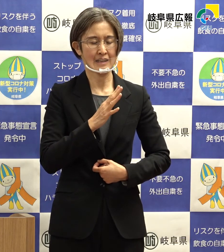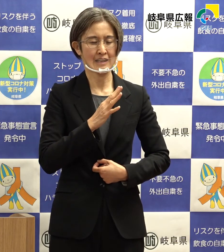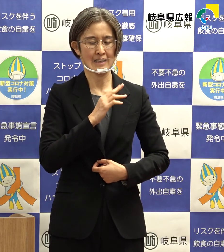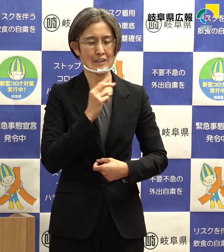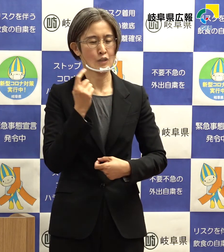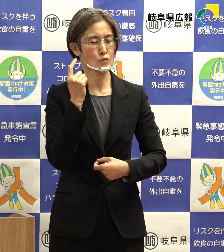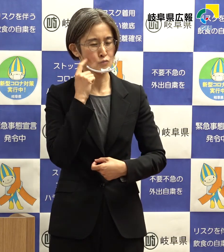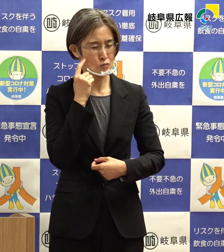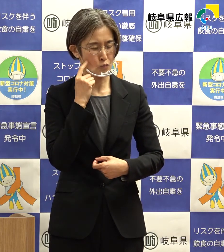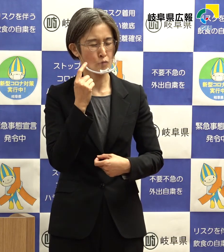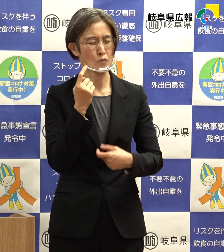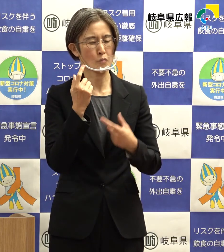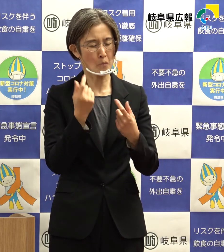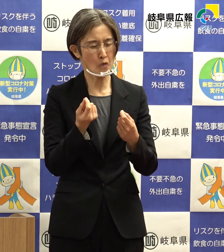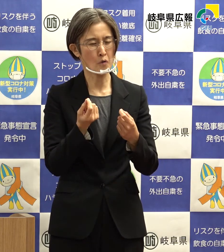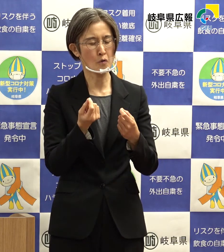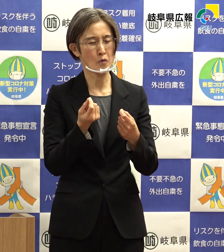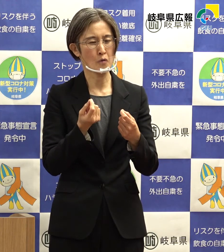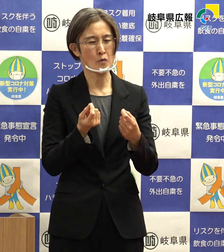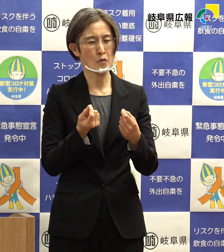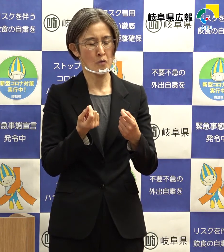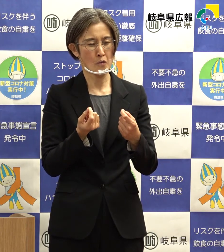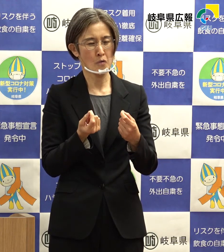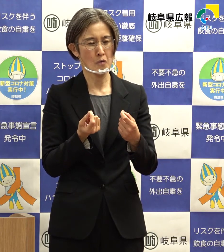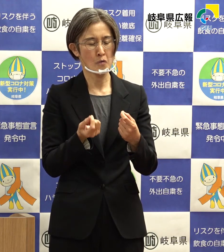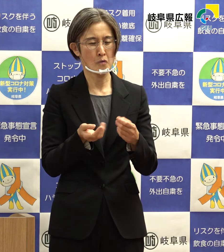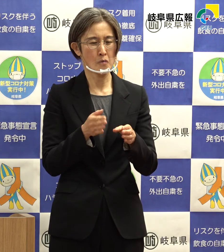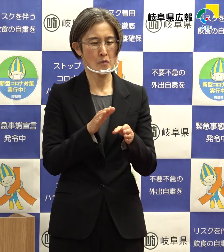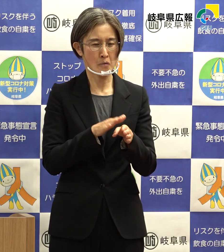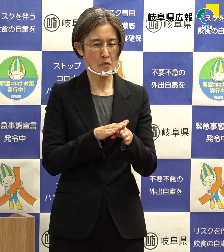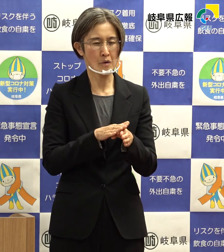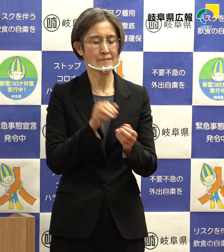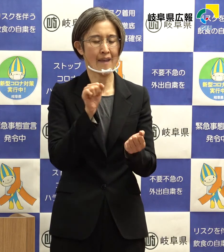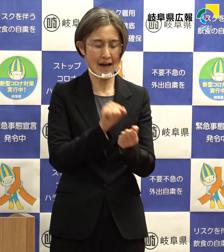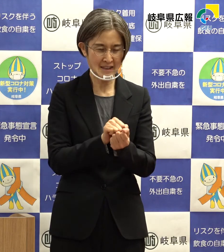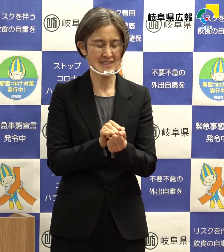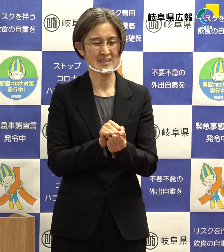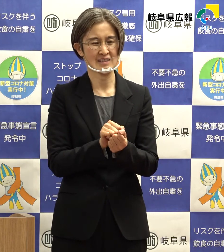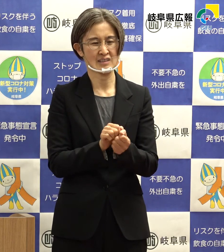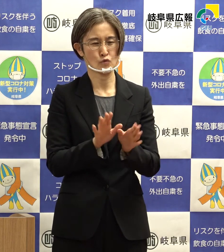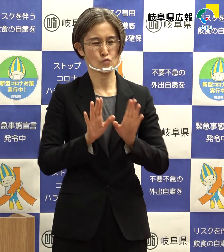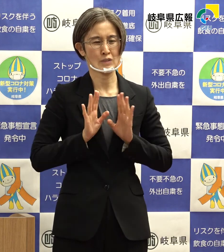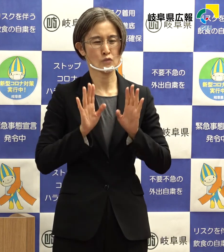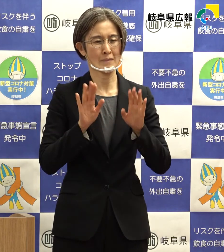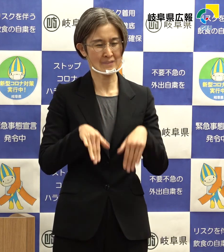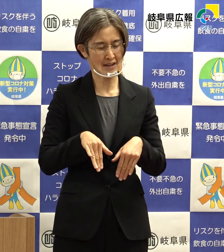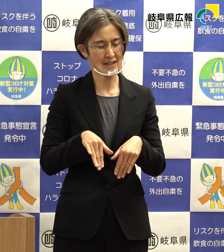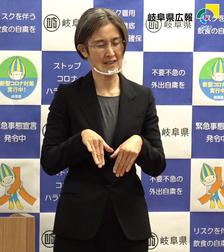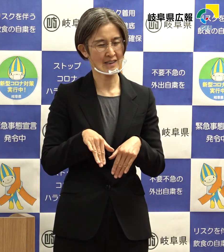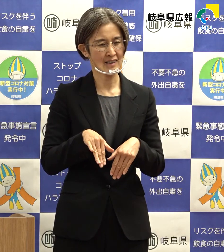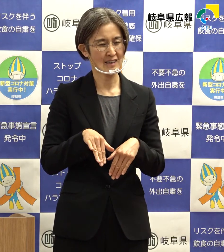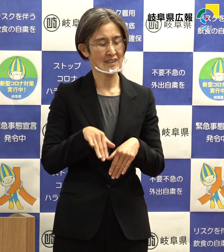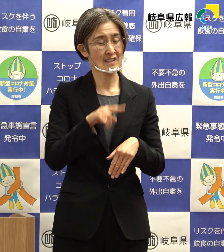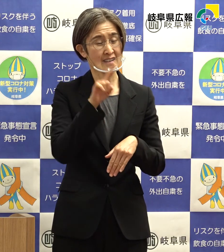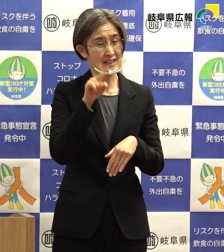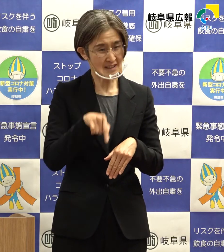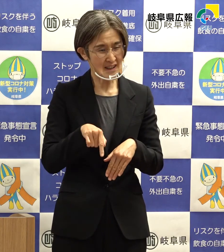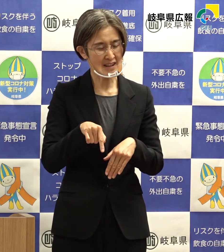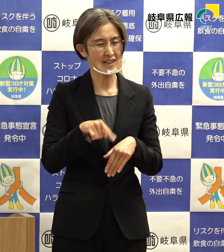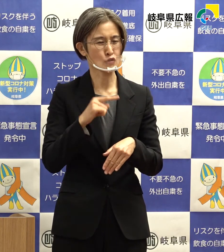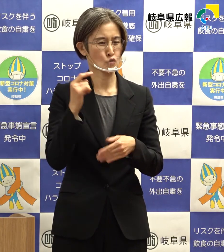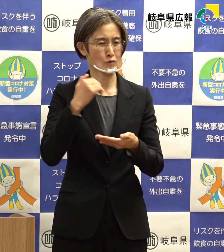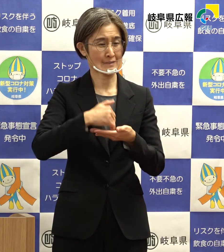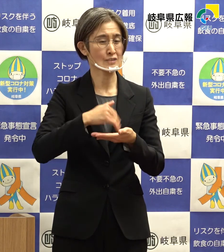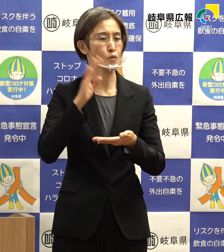まあ、ことではないかというふうに聞いておりますけれども、そこのところも含めて徹底調査ということですね、